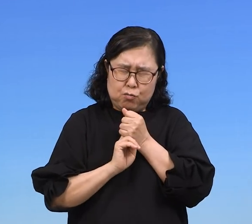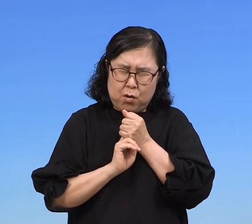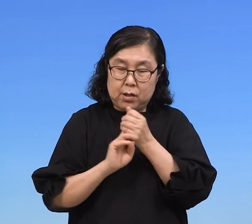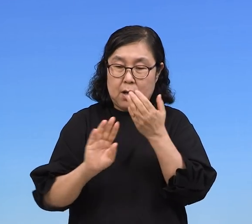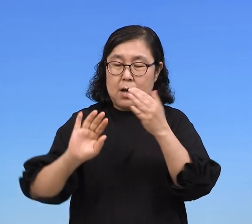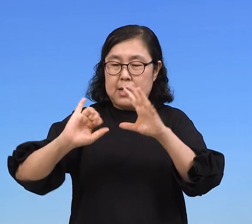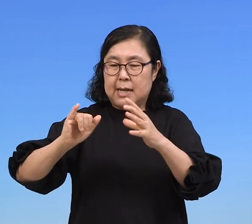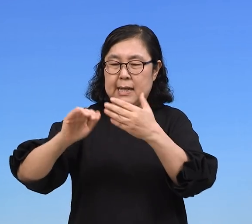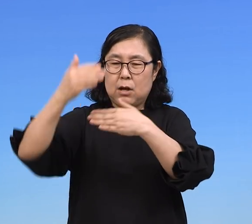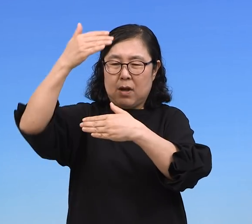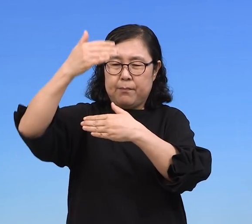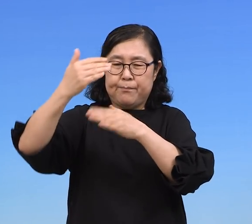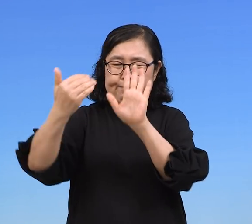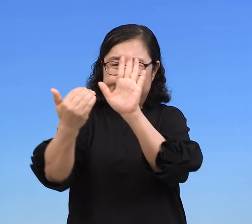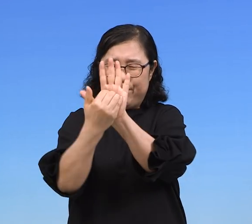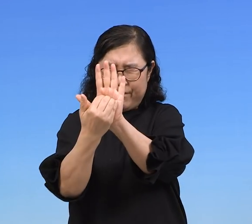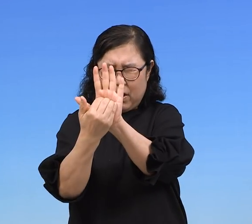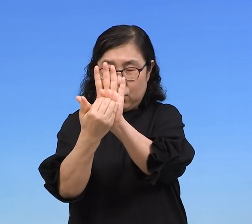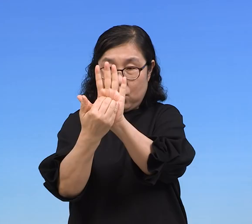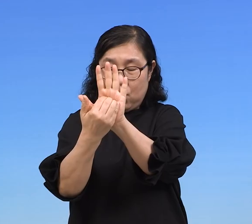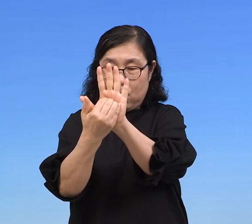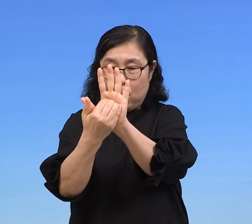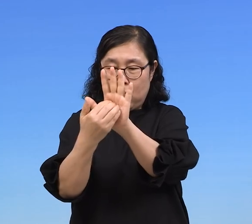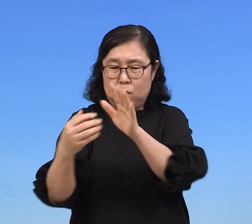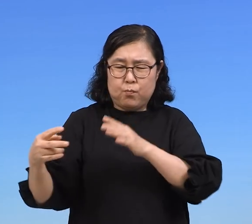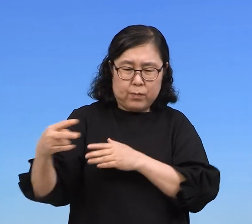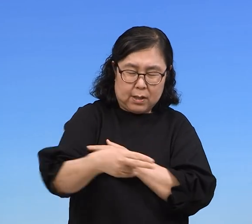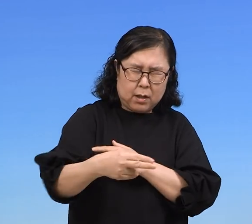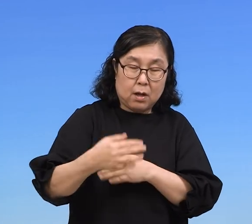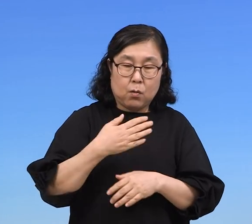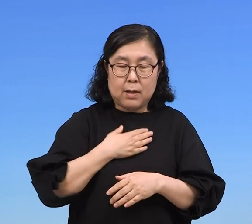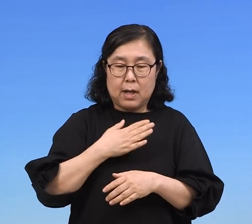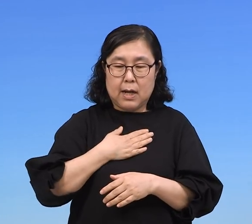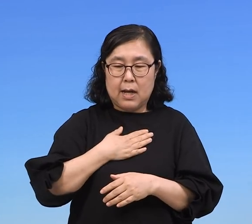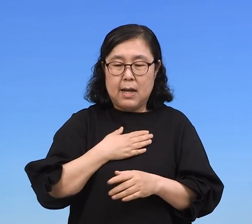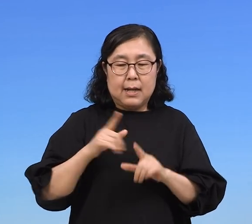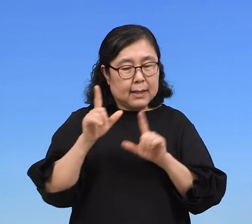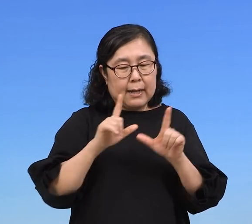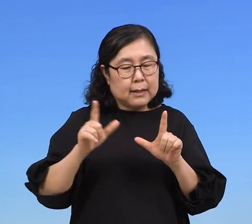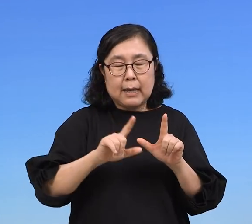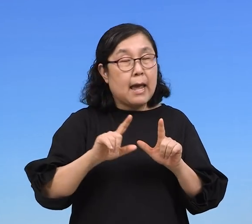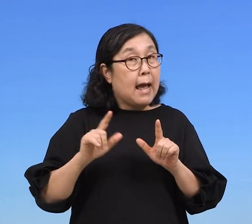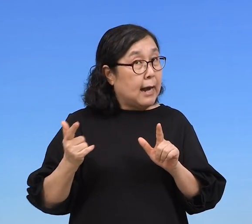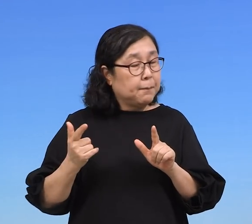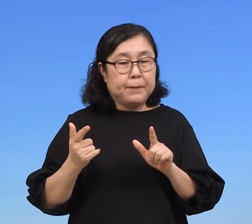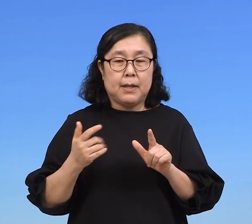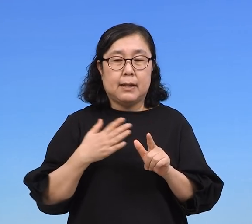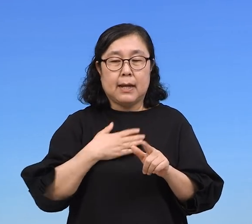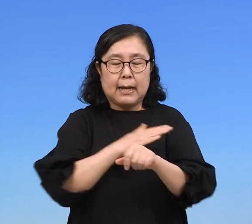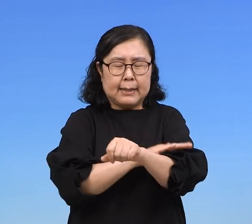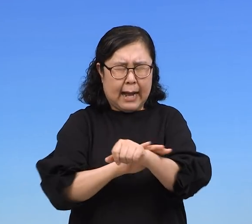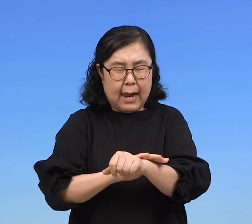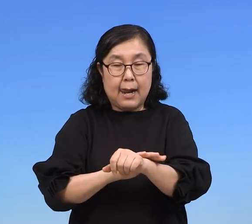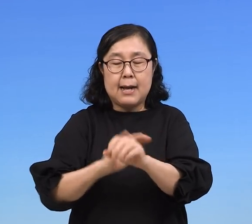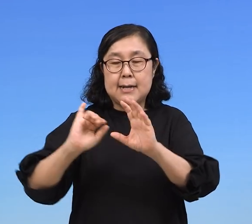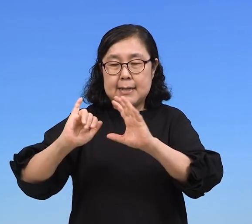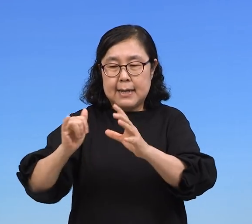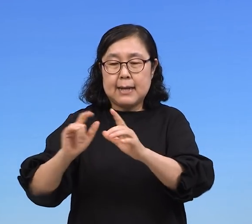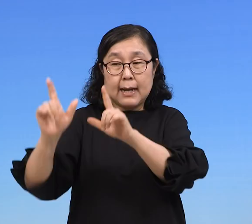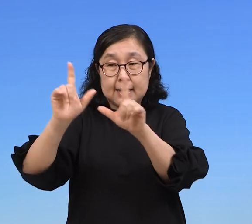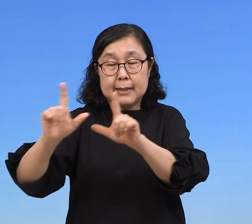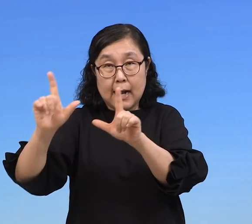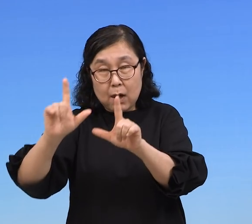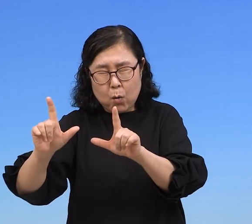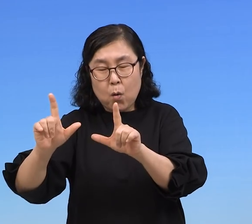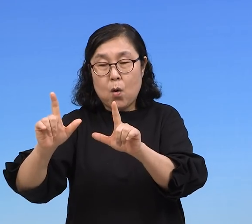언둔, 나는 세상과 단절, 이런 얘기가 아니에요. 제대로 세상과 소통하고 제대로 이웃과 소통하기 위해서